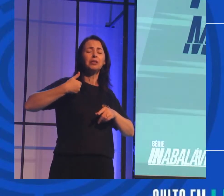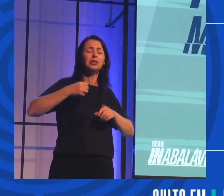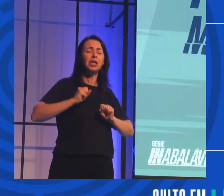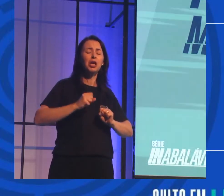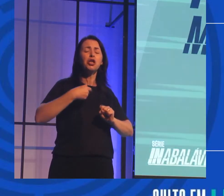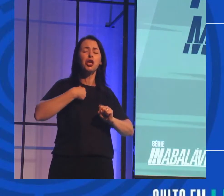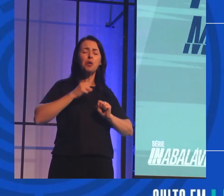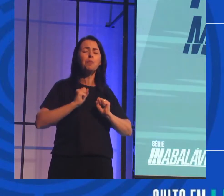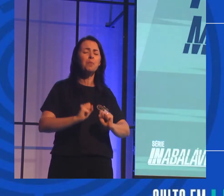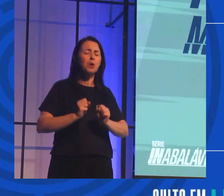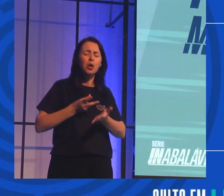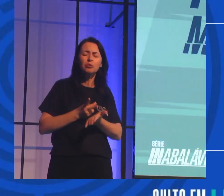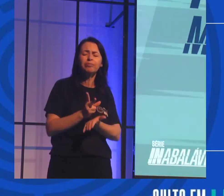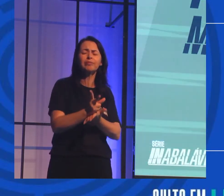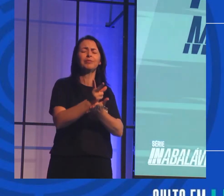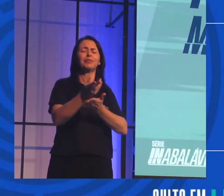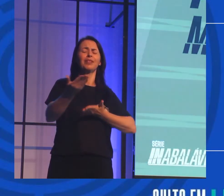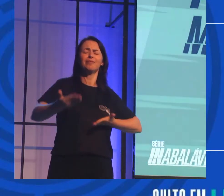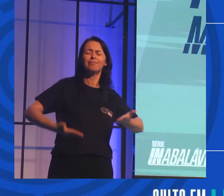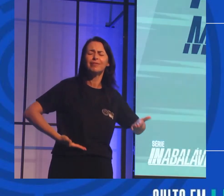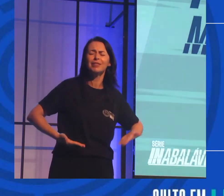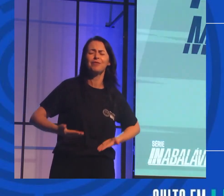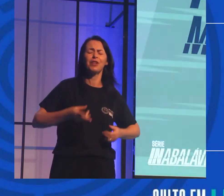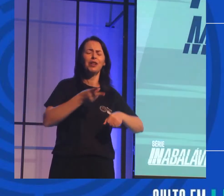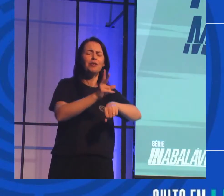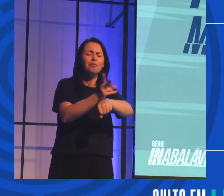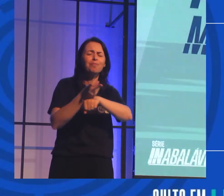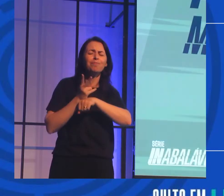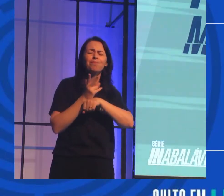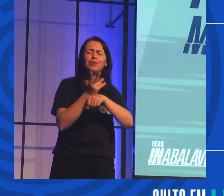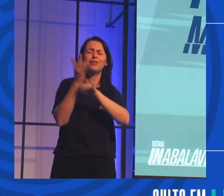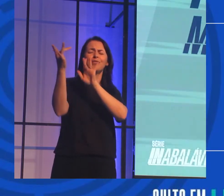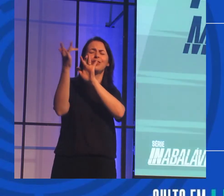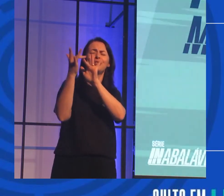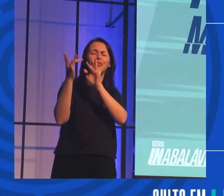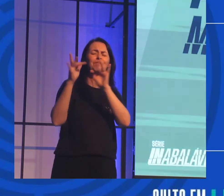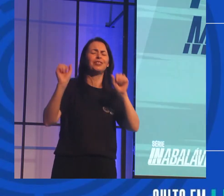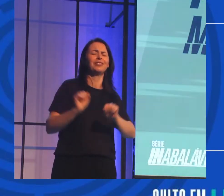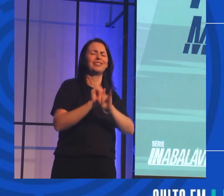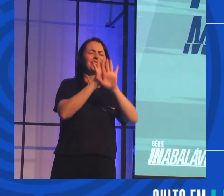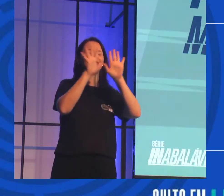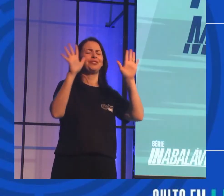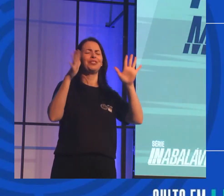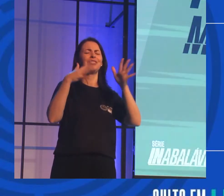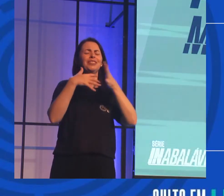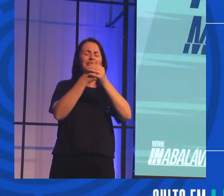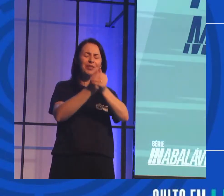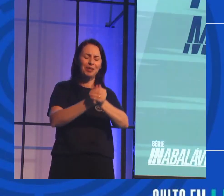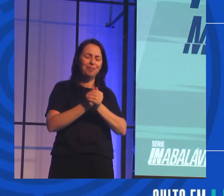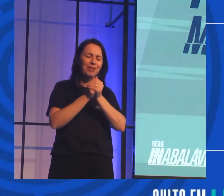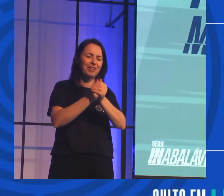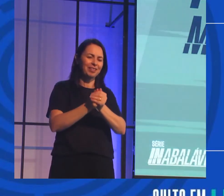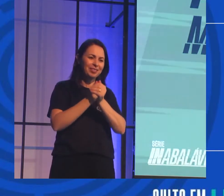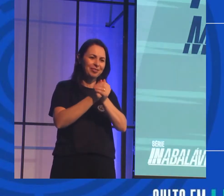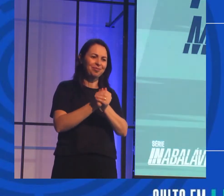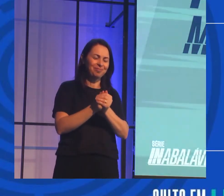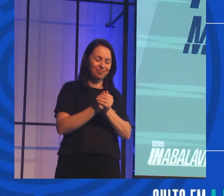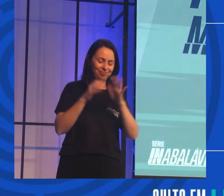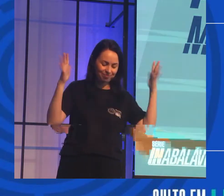obra, te servindo, te buscando e te glorificando. Amém.